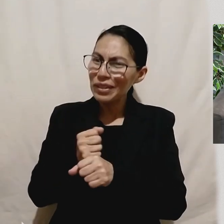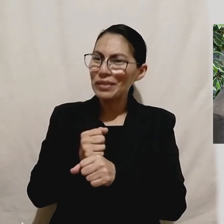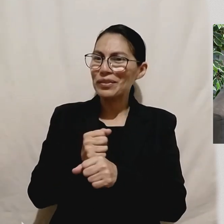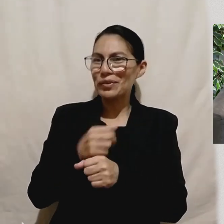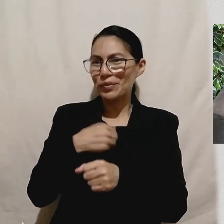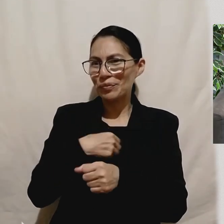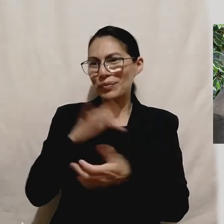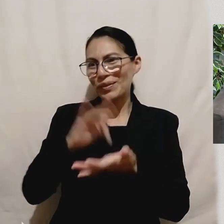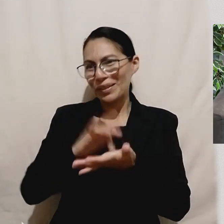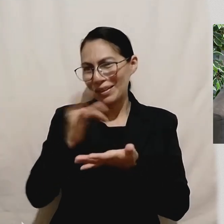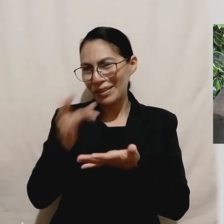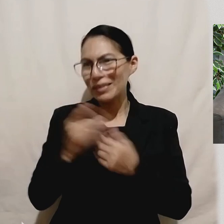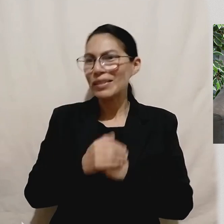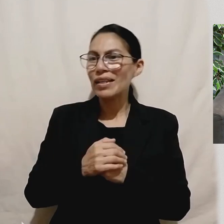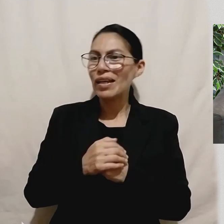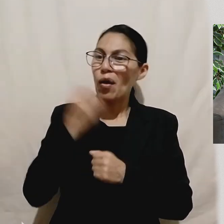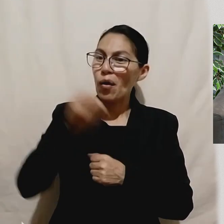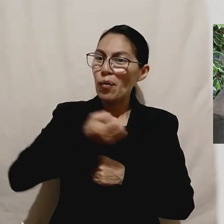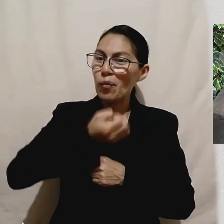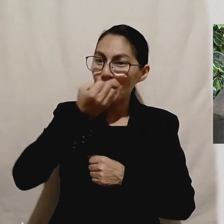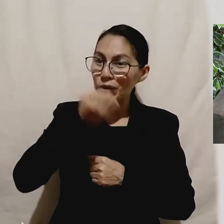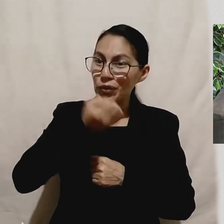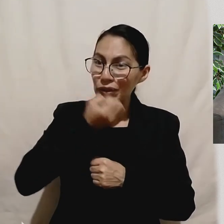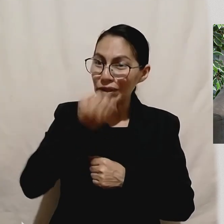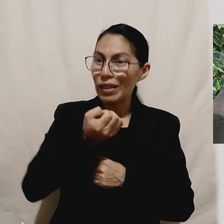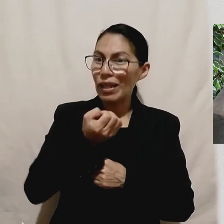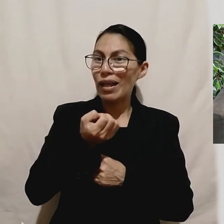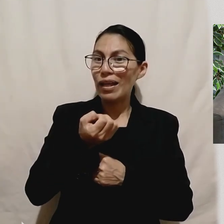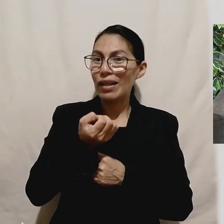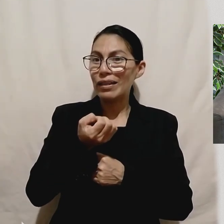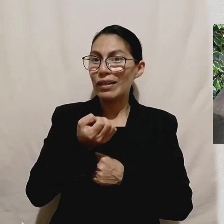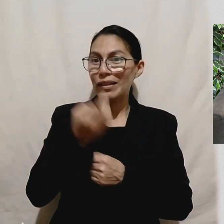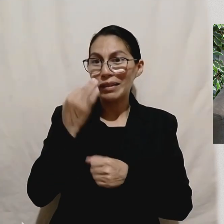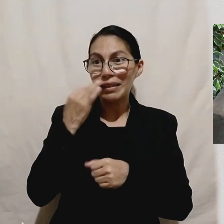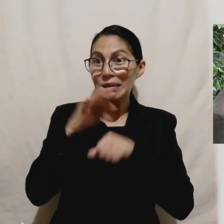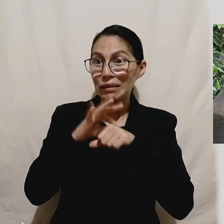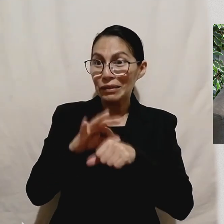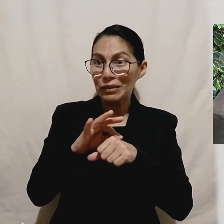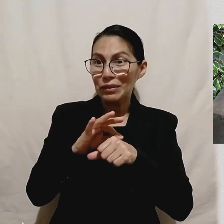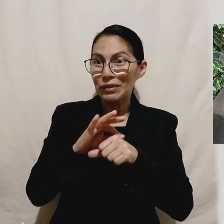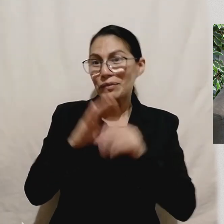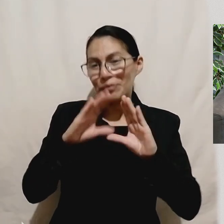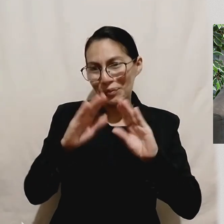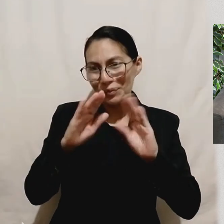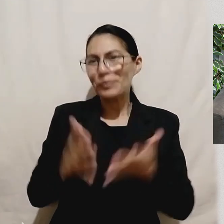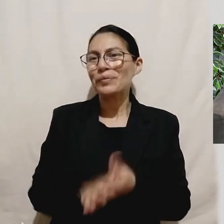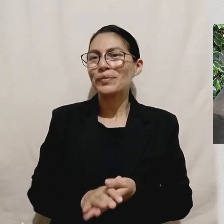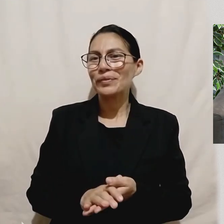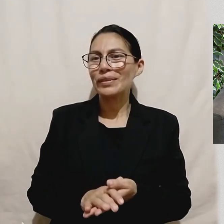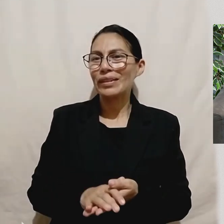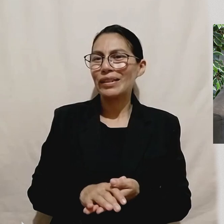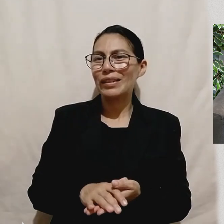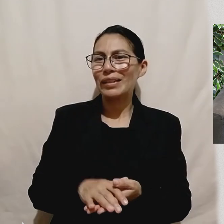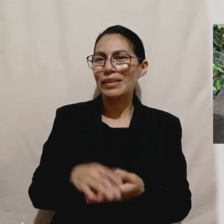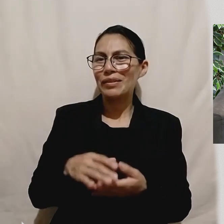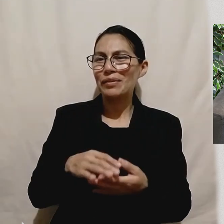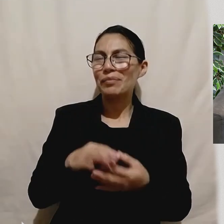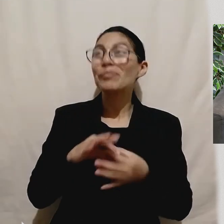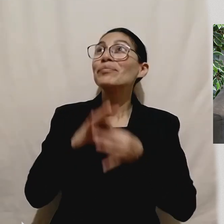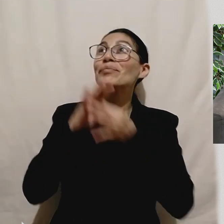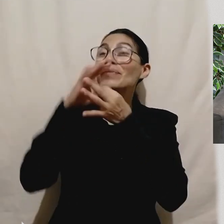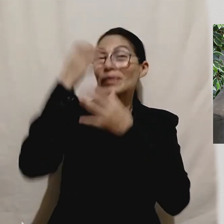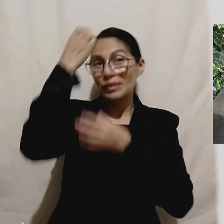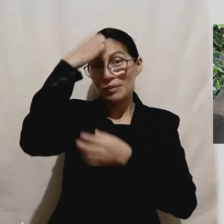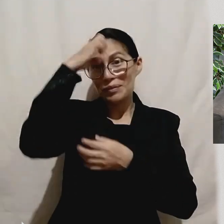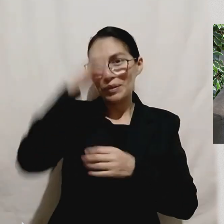estoy muy contenta la verdad muy agradecida de estar aquí por tener la oportunidad de compartir por lo menos un poquito de lo que he vivido de mi experiencia personal